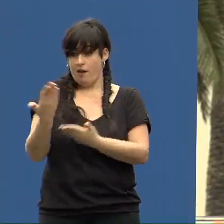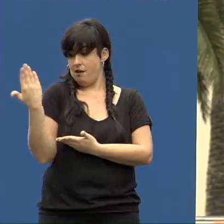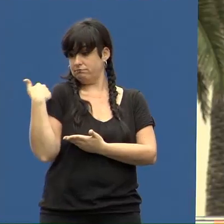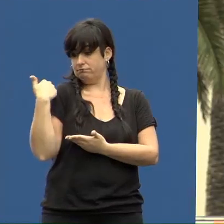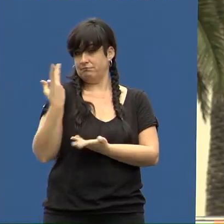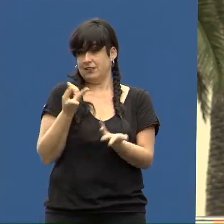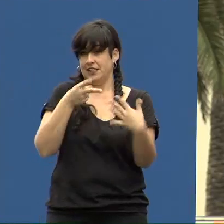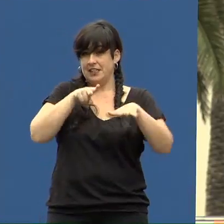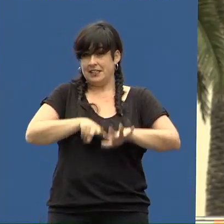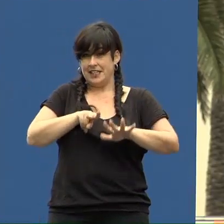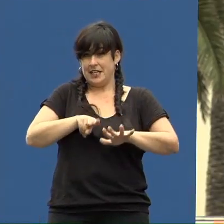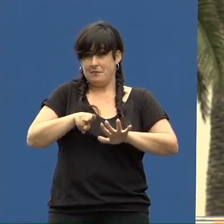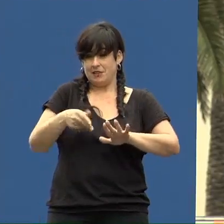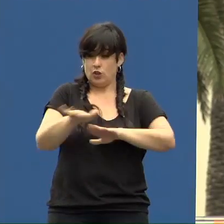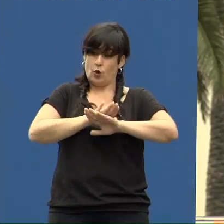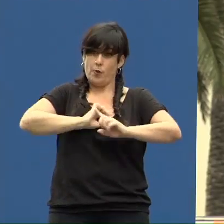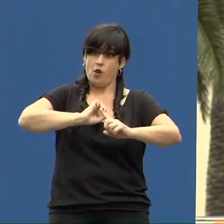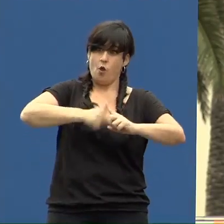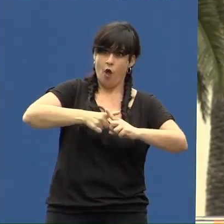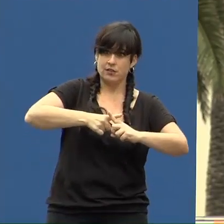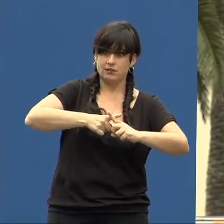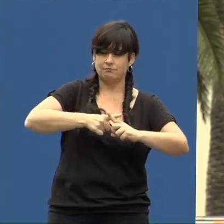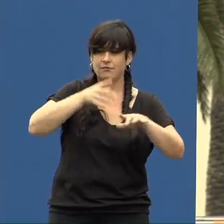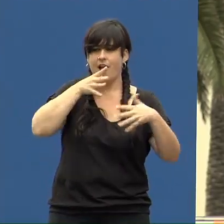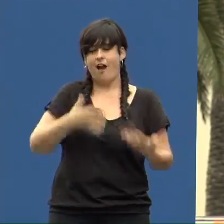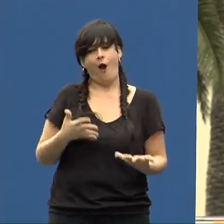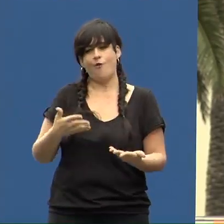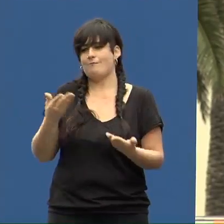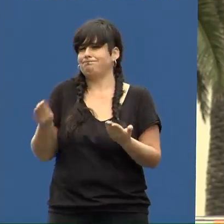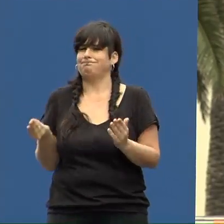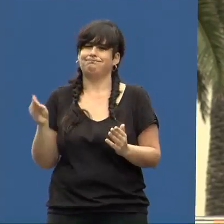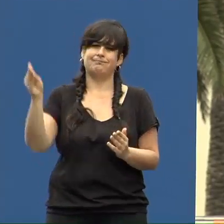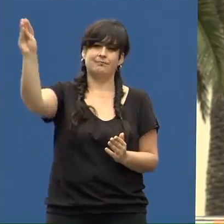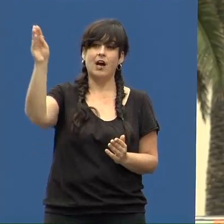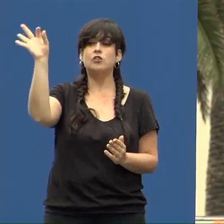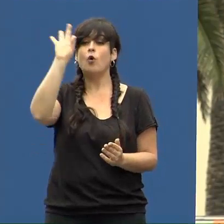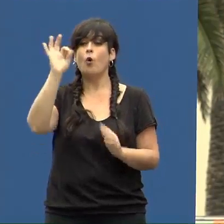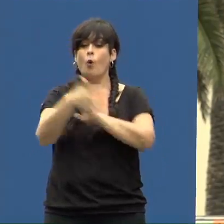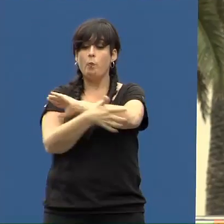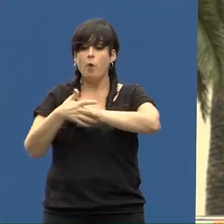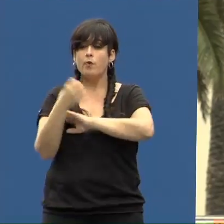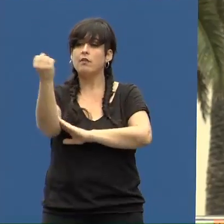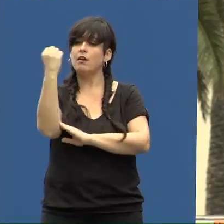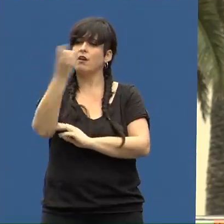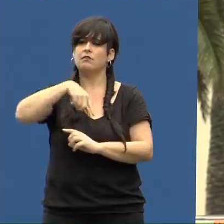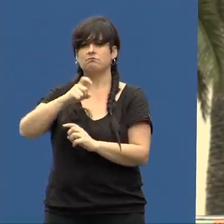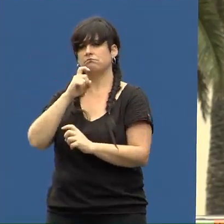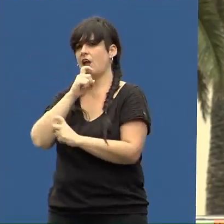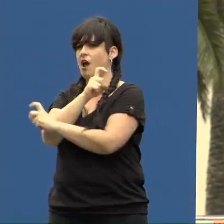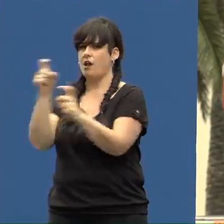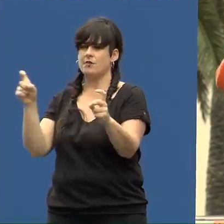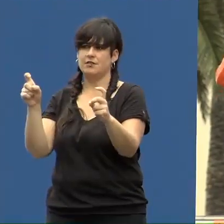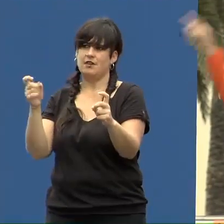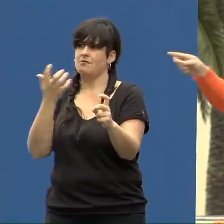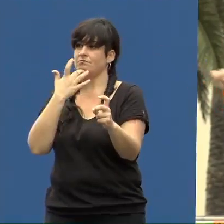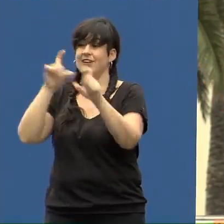del gobierno anterior. O en pobreza energética, le hemos dicho a Endesa que se acabó con los cortes a la gente más